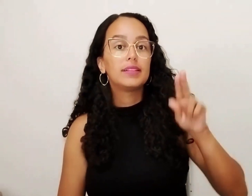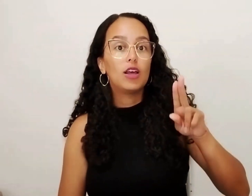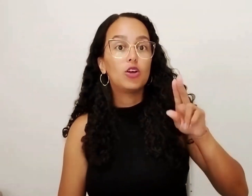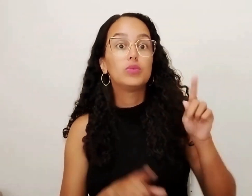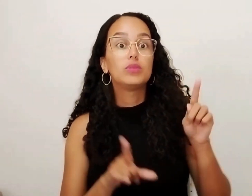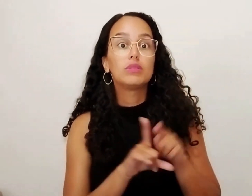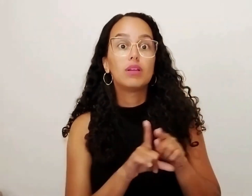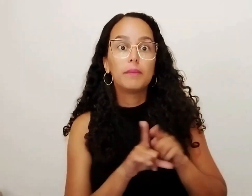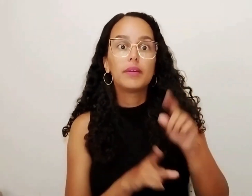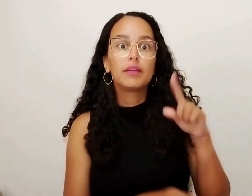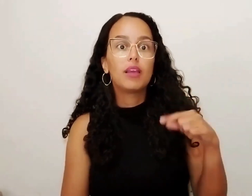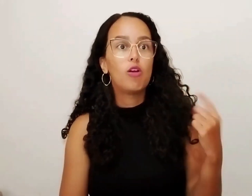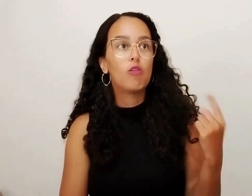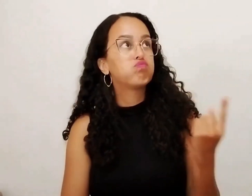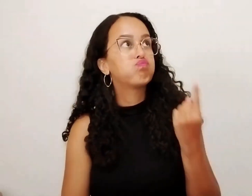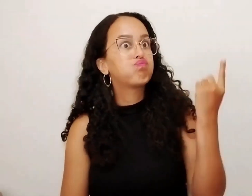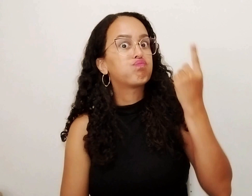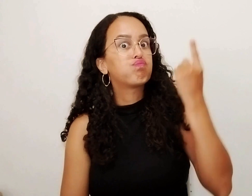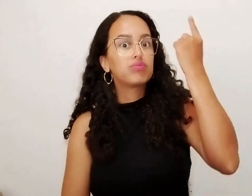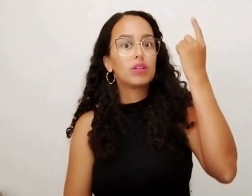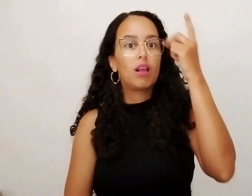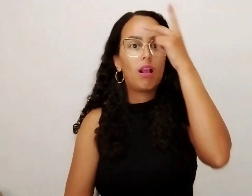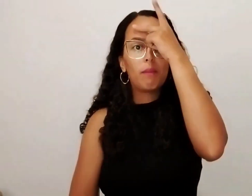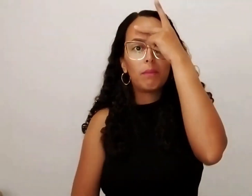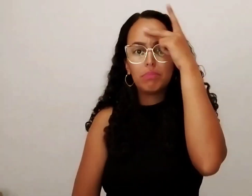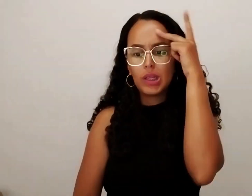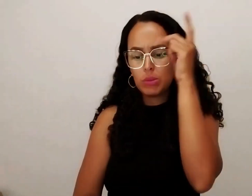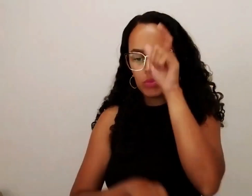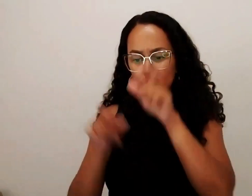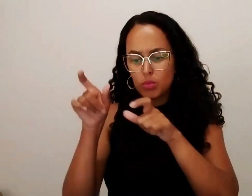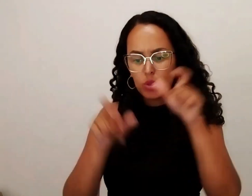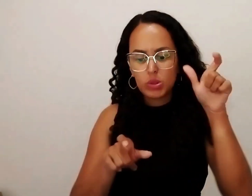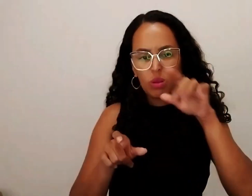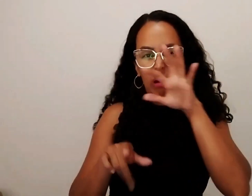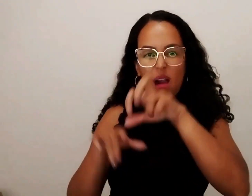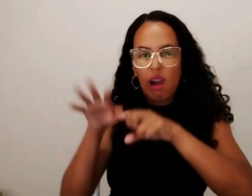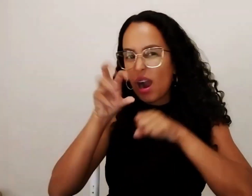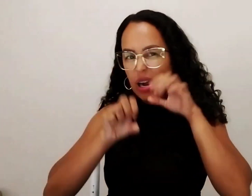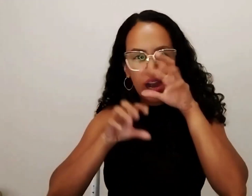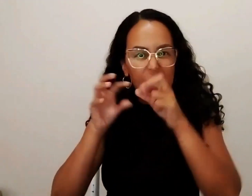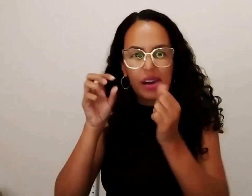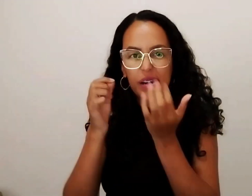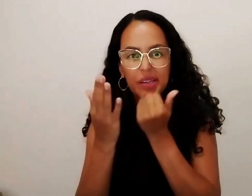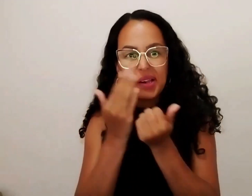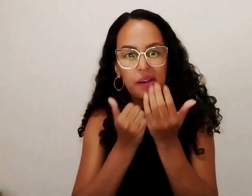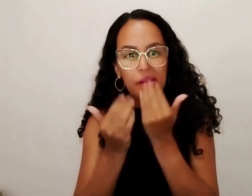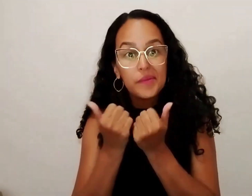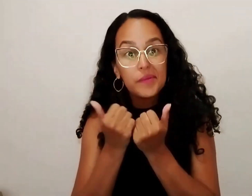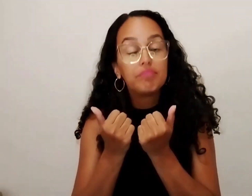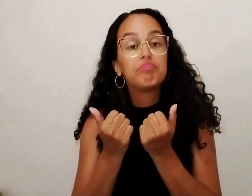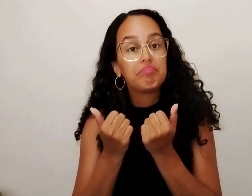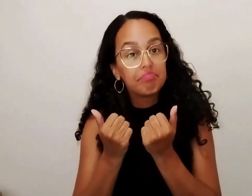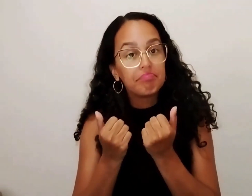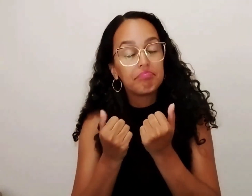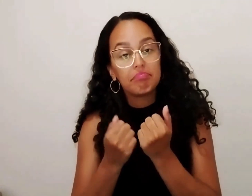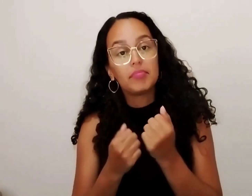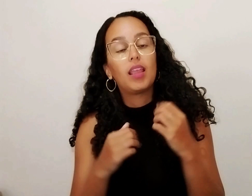Macunaíma vai até a rua Maranhão, na casa do gigante, para tentar recuperar